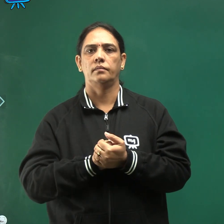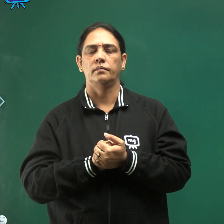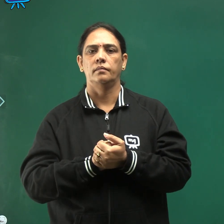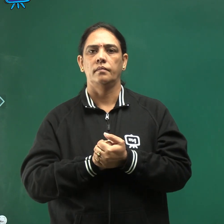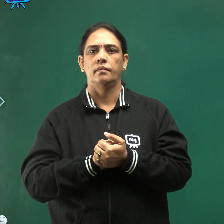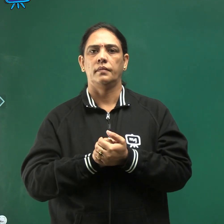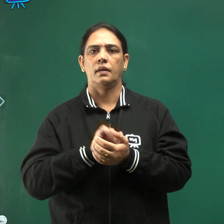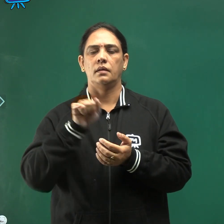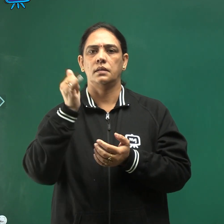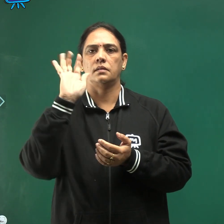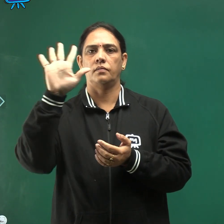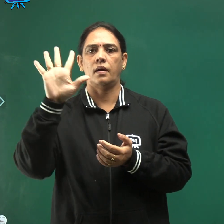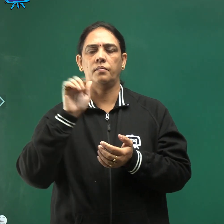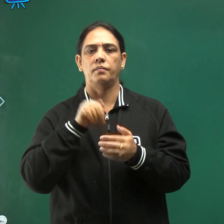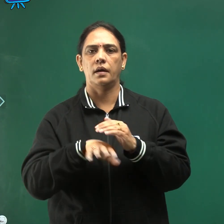65 में